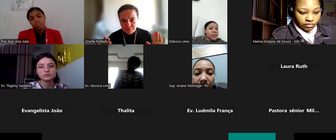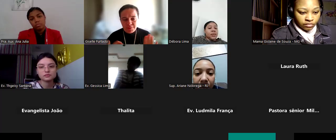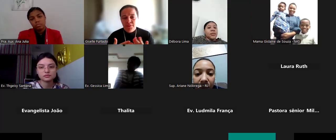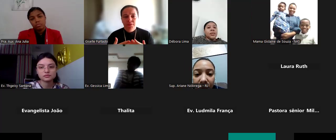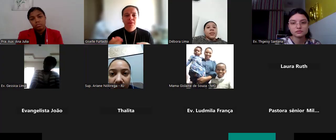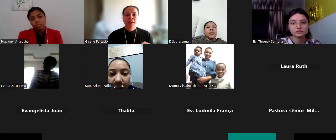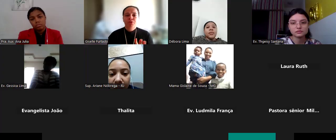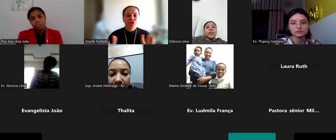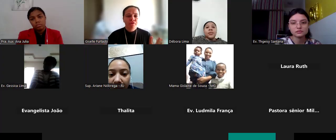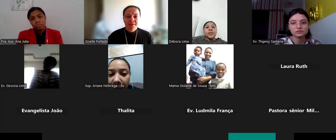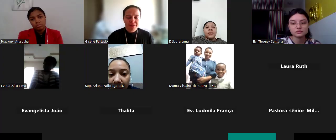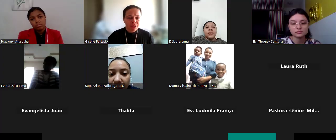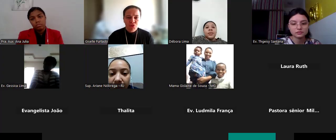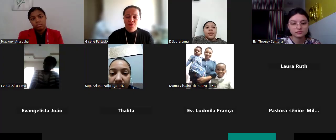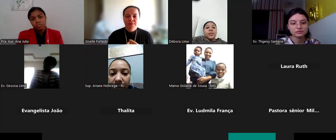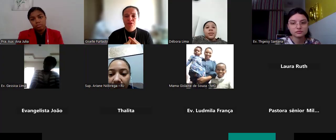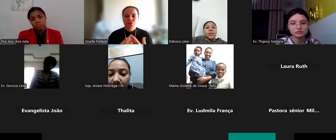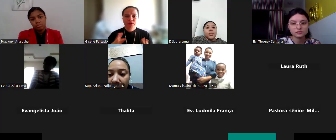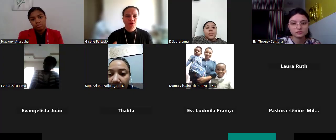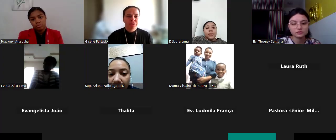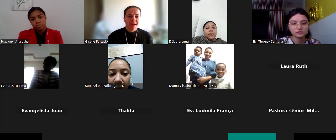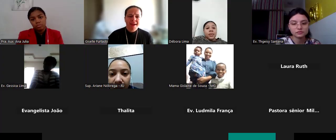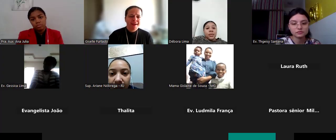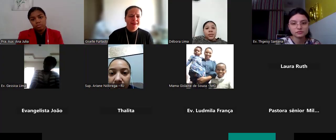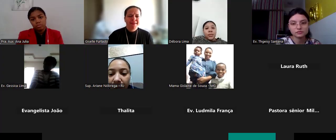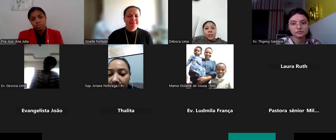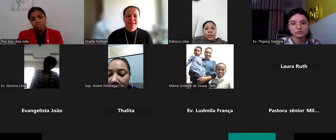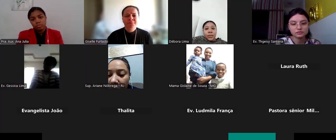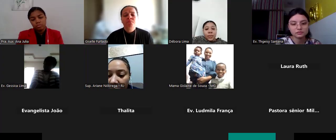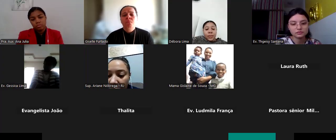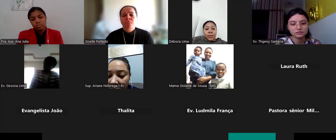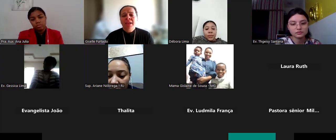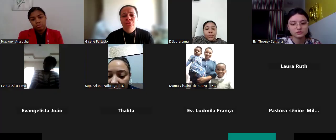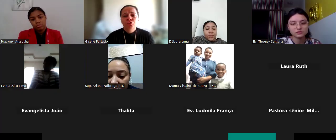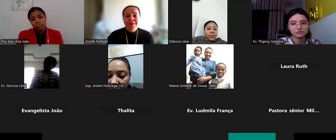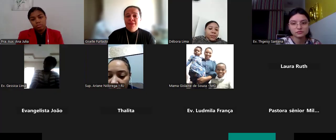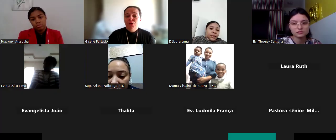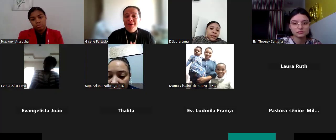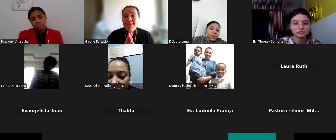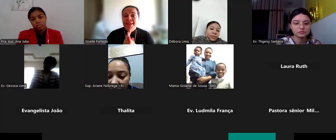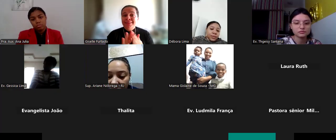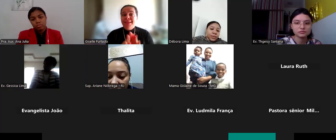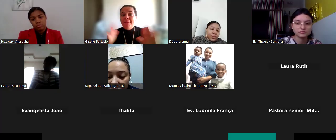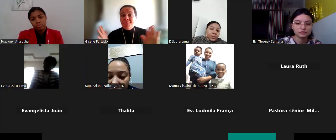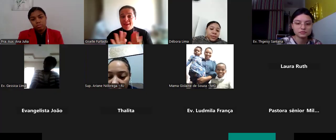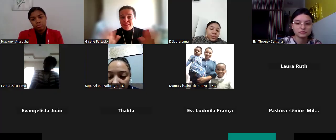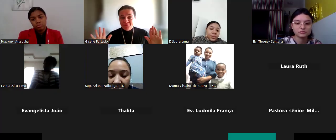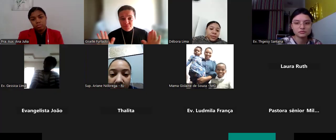ouvintes, né, por diversas questões sociais, né, e tudo mais. Então, eles se repelem